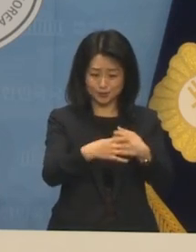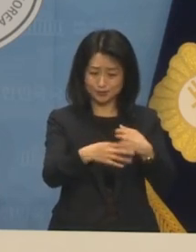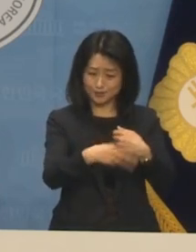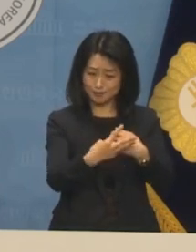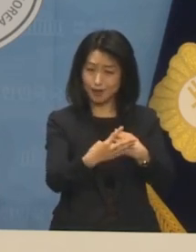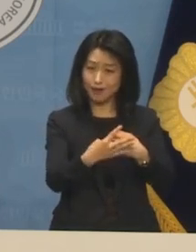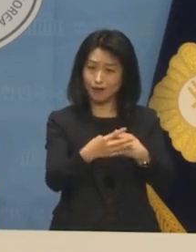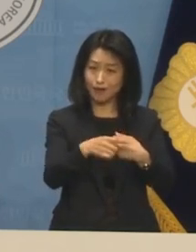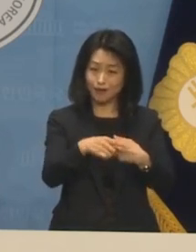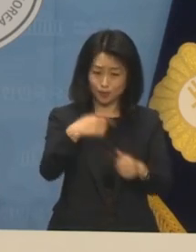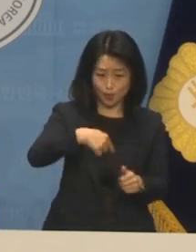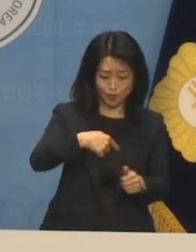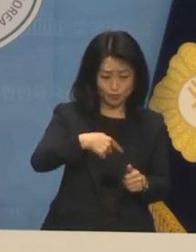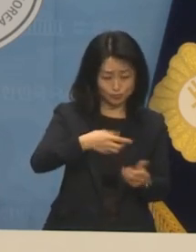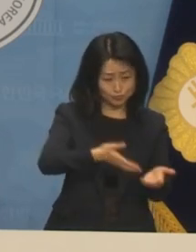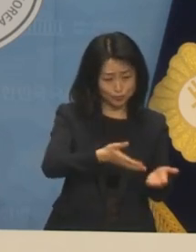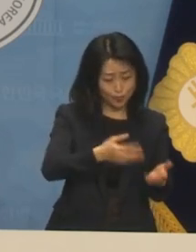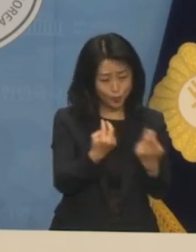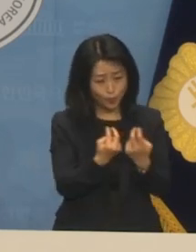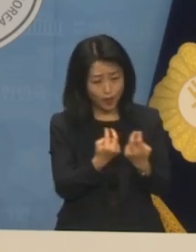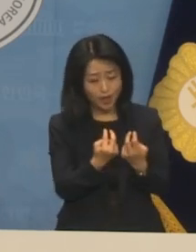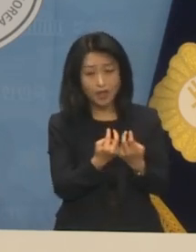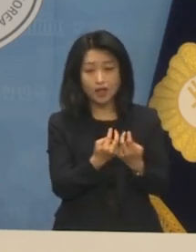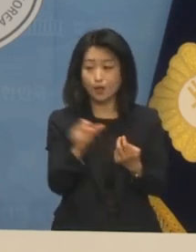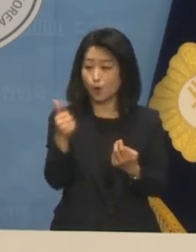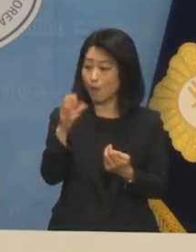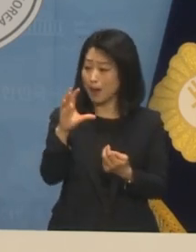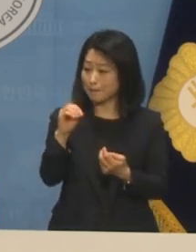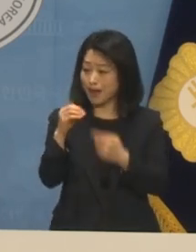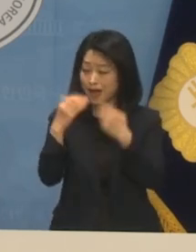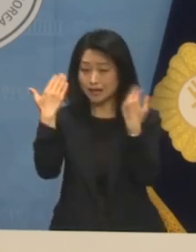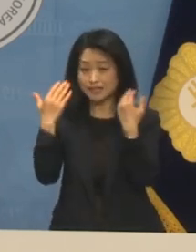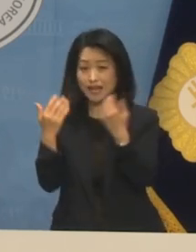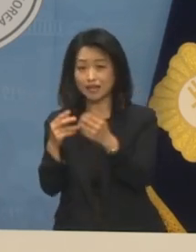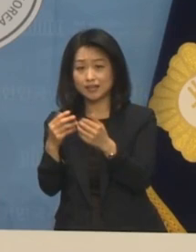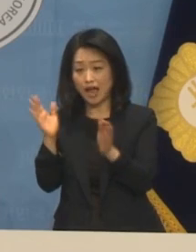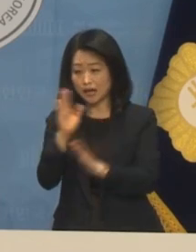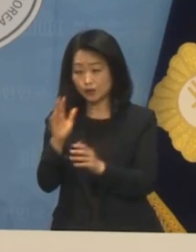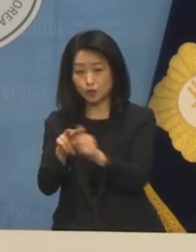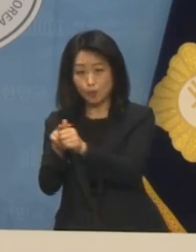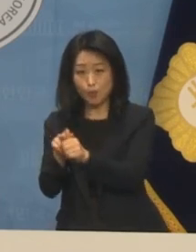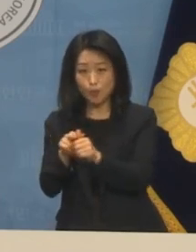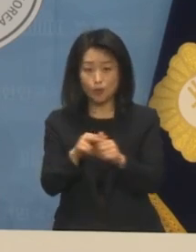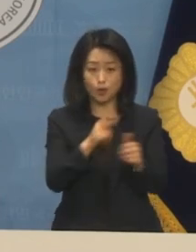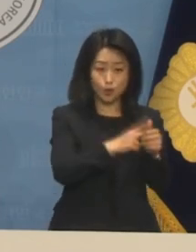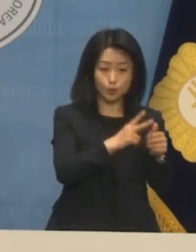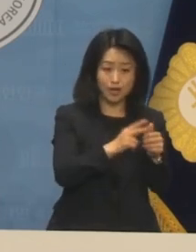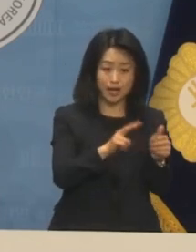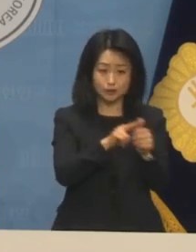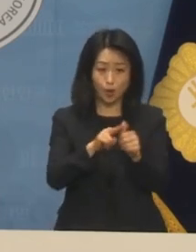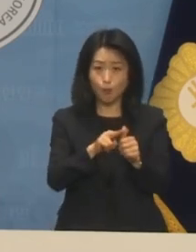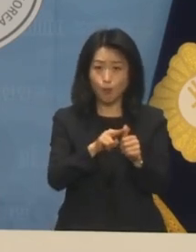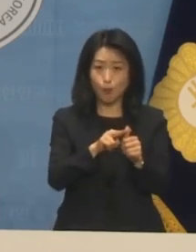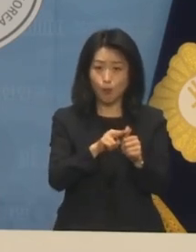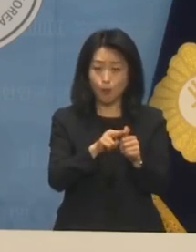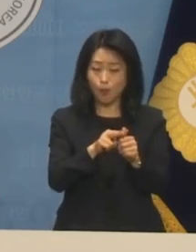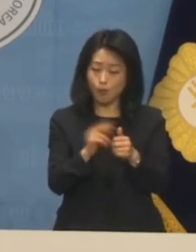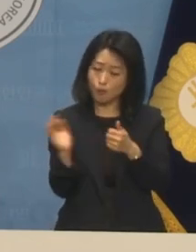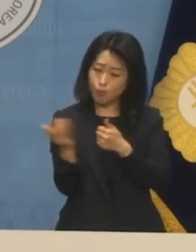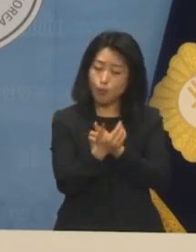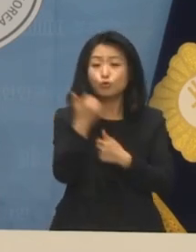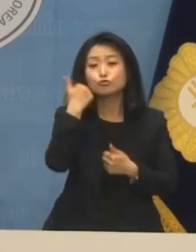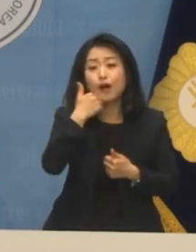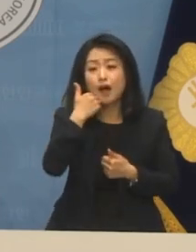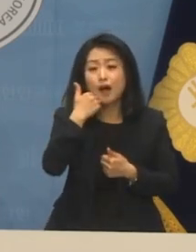돼? 500만 명이 넘는 학생과 교사의 개인정보와 학습정보를 누가 지키지? 민간 에듀테크